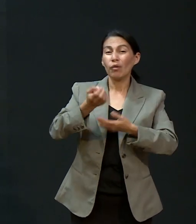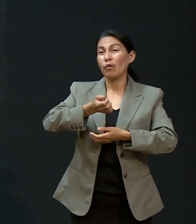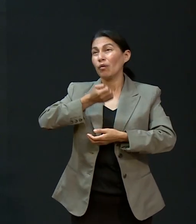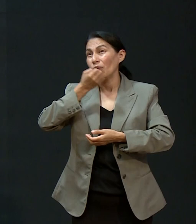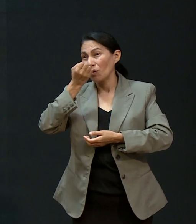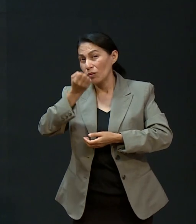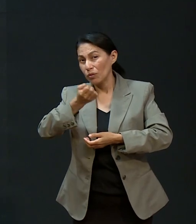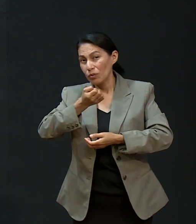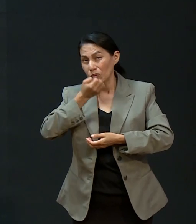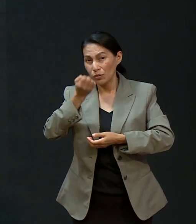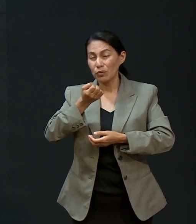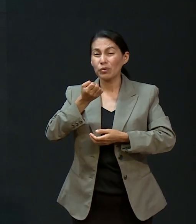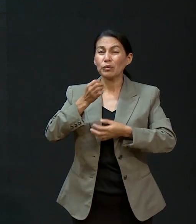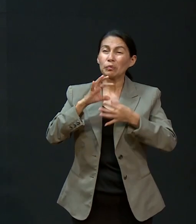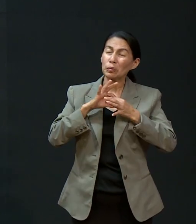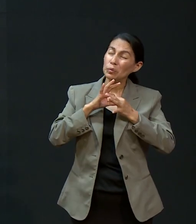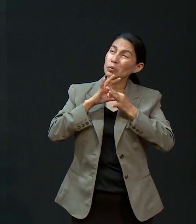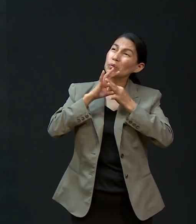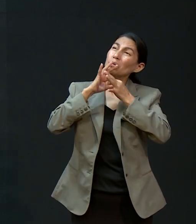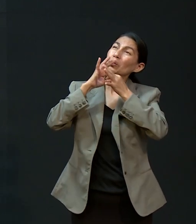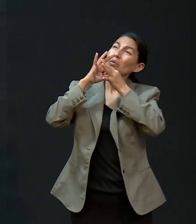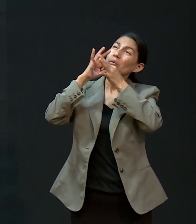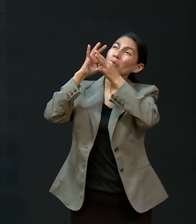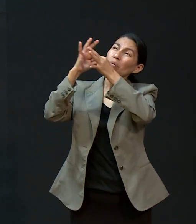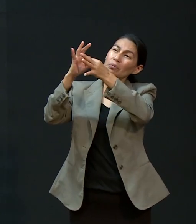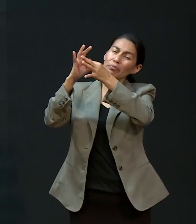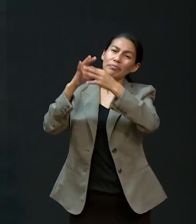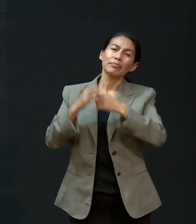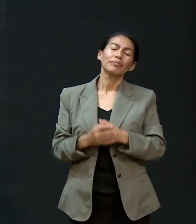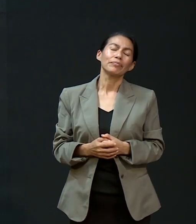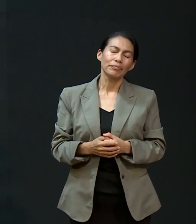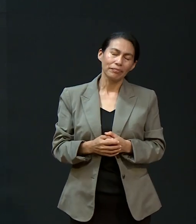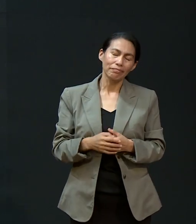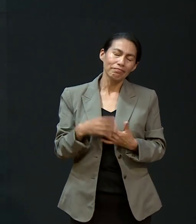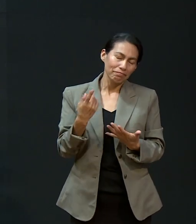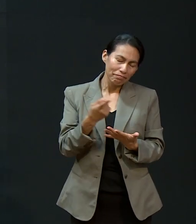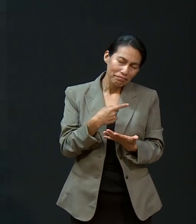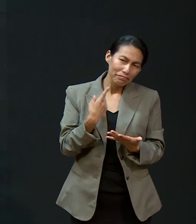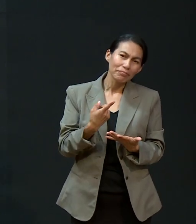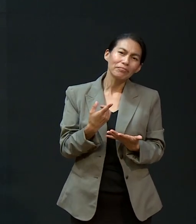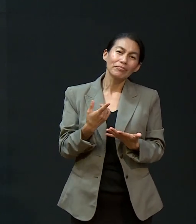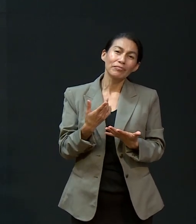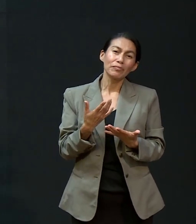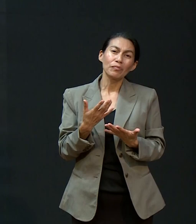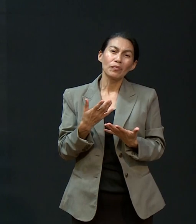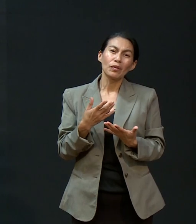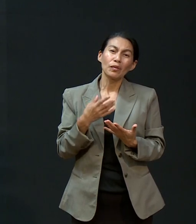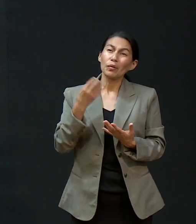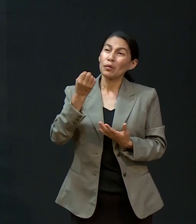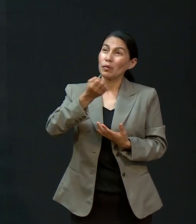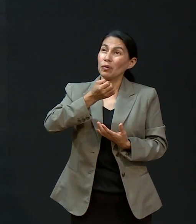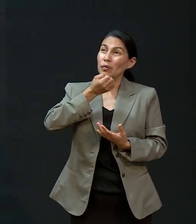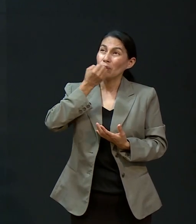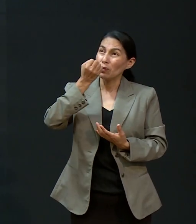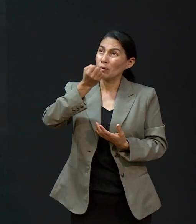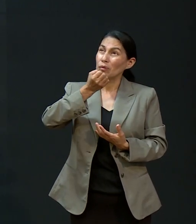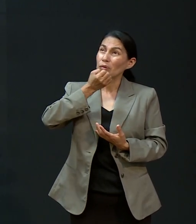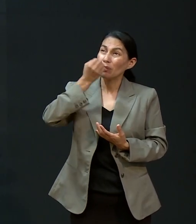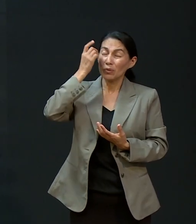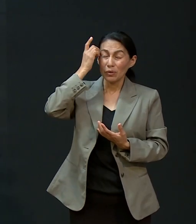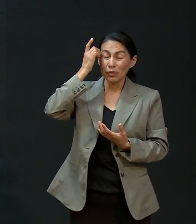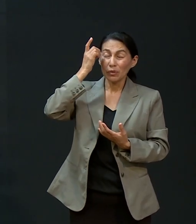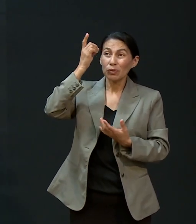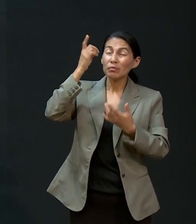a través de la comunión, que nos da la oración, el estudio de la Biblia, que logramos